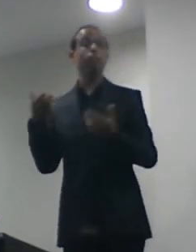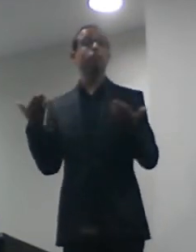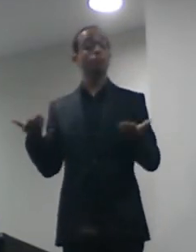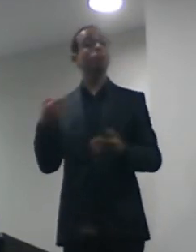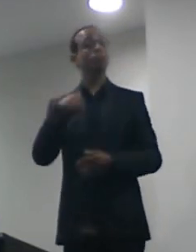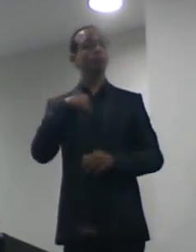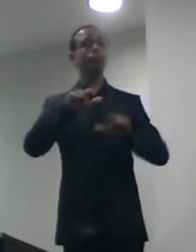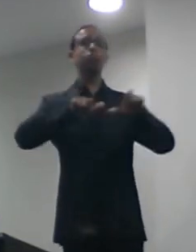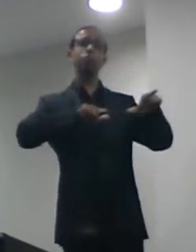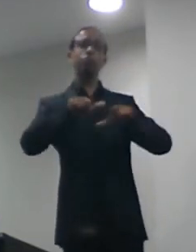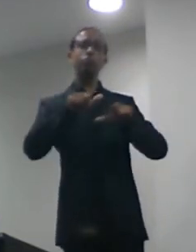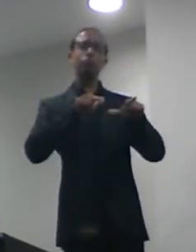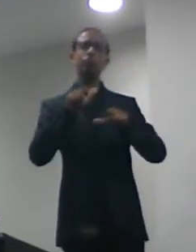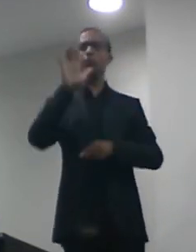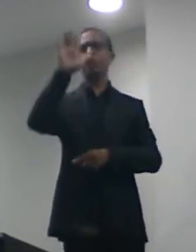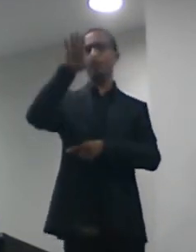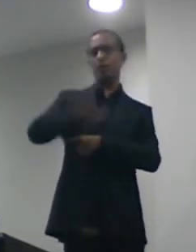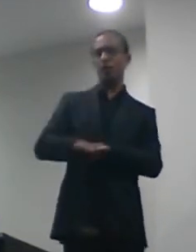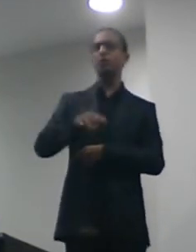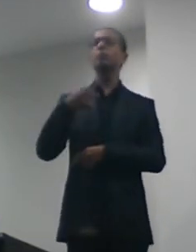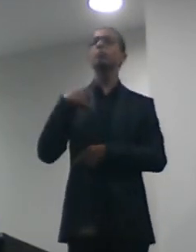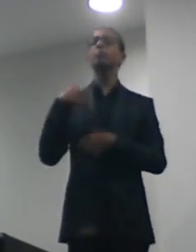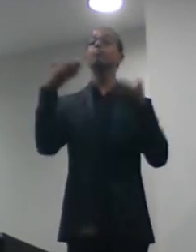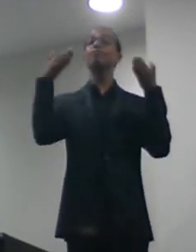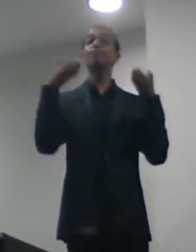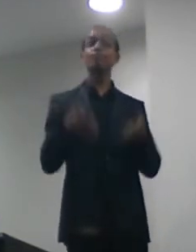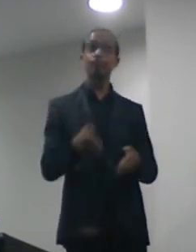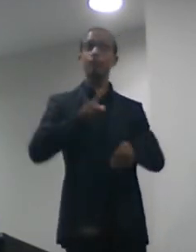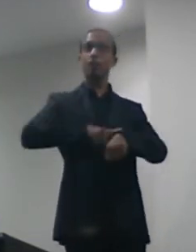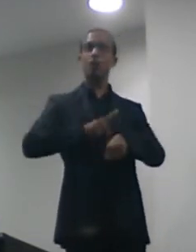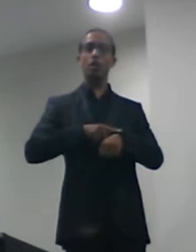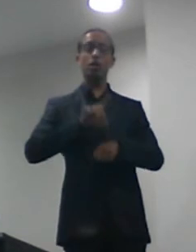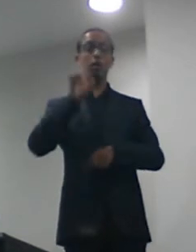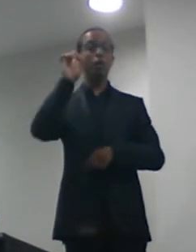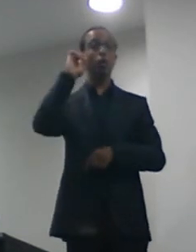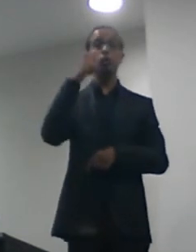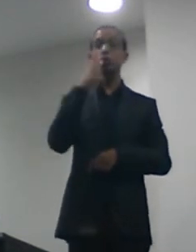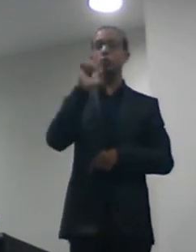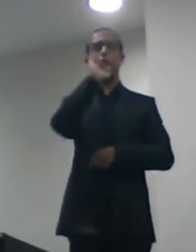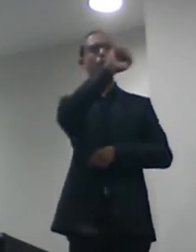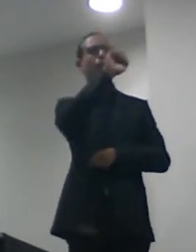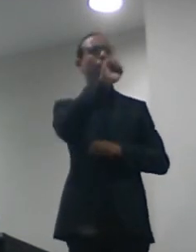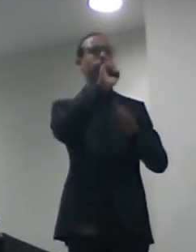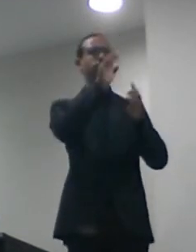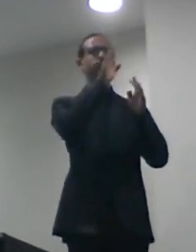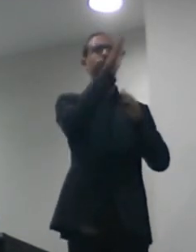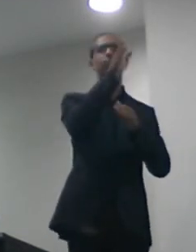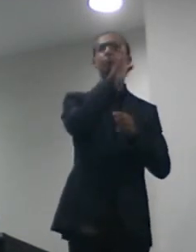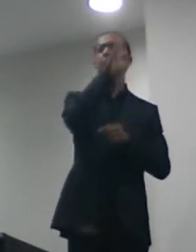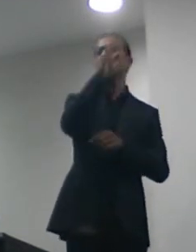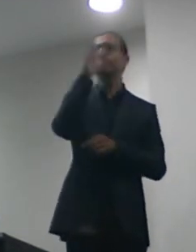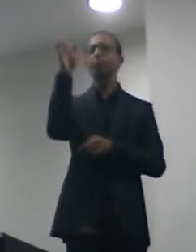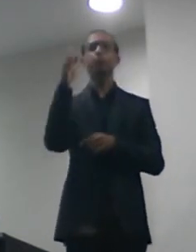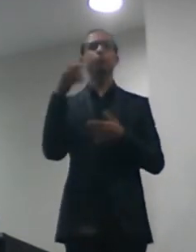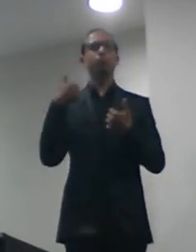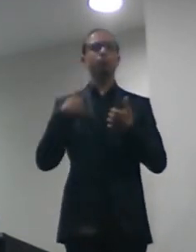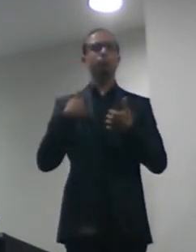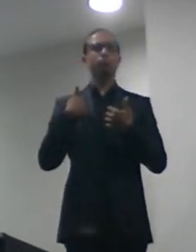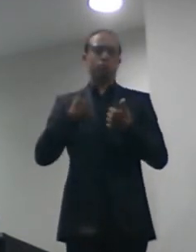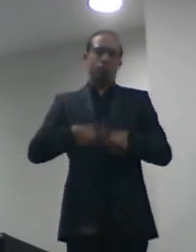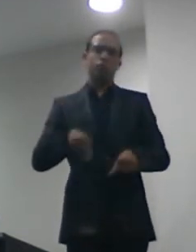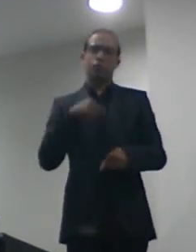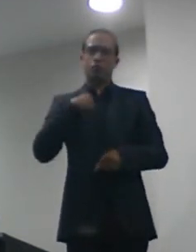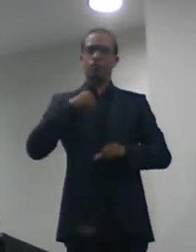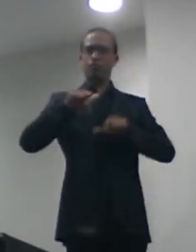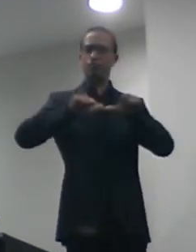eu trabalho geralmente pela tarde, eu cheguei nesse exato momento e o surdo começou a bater em porta, e cheguei